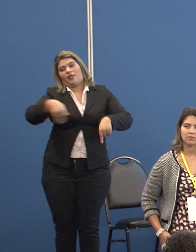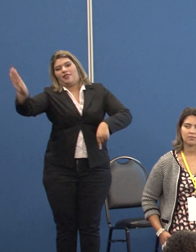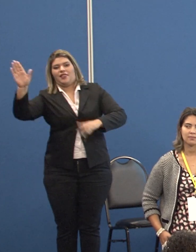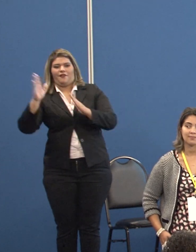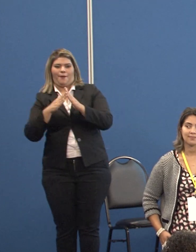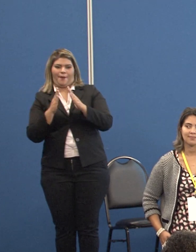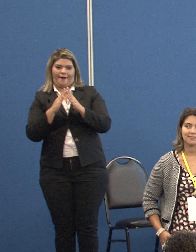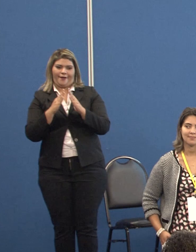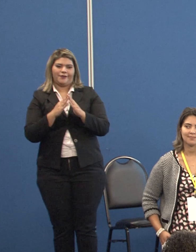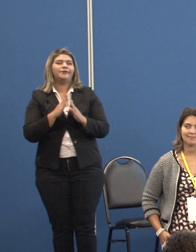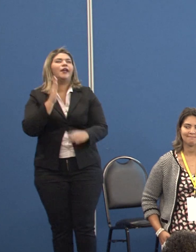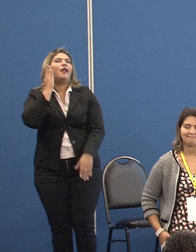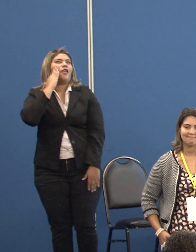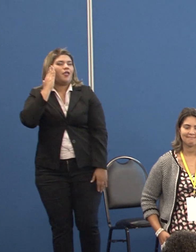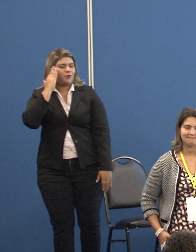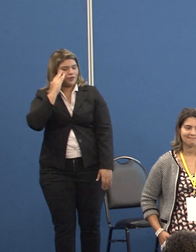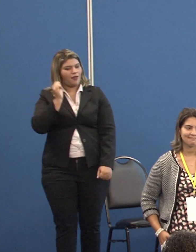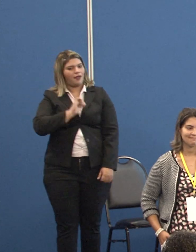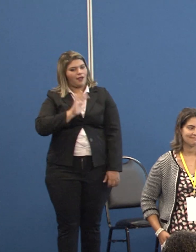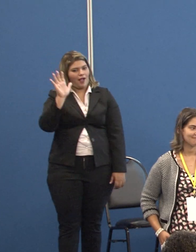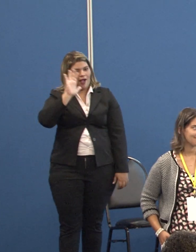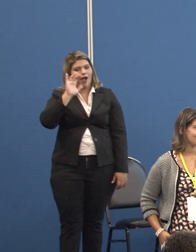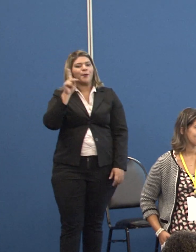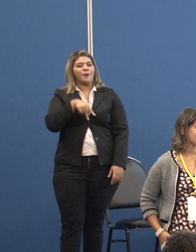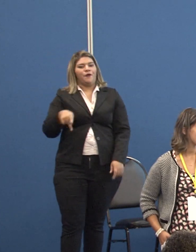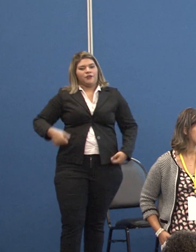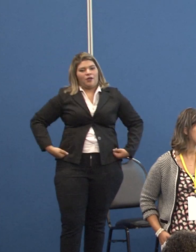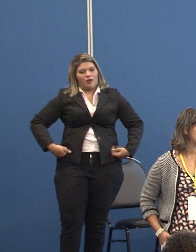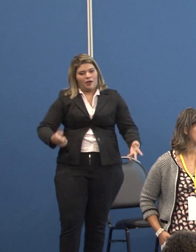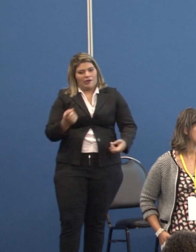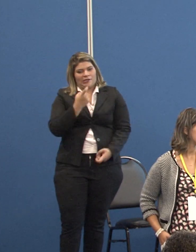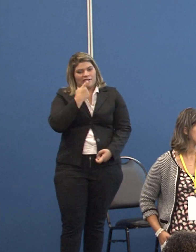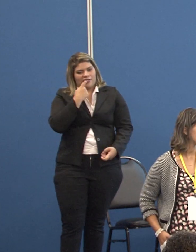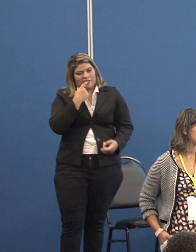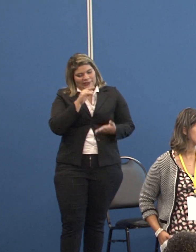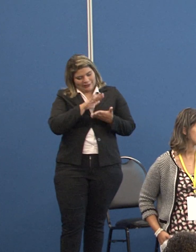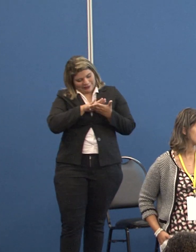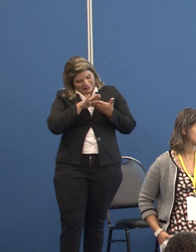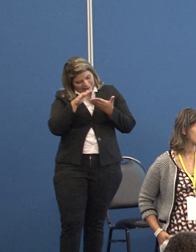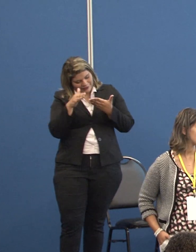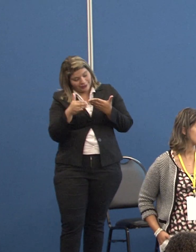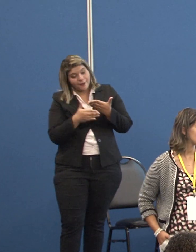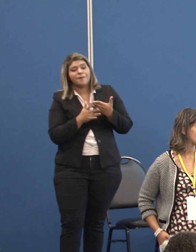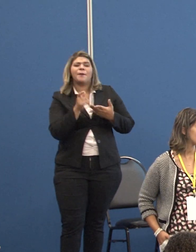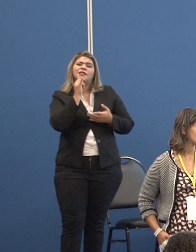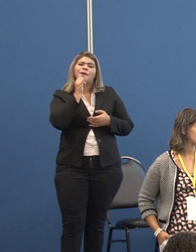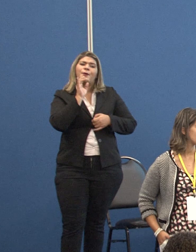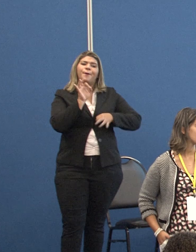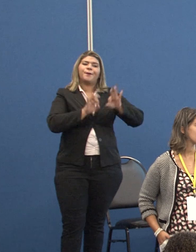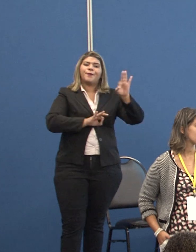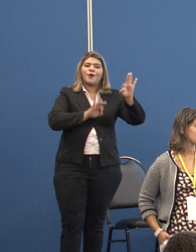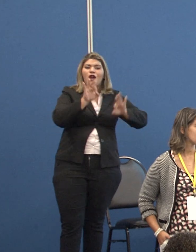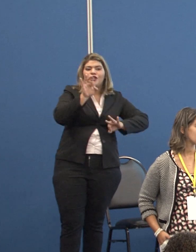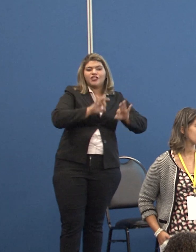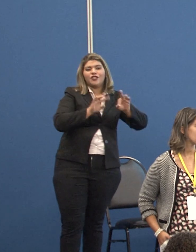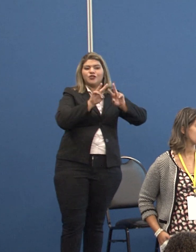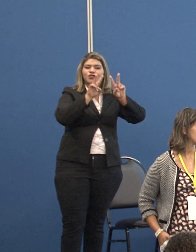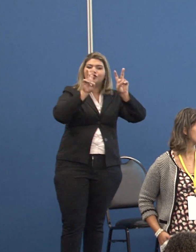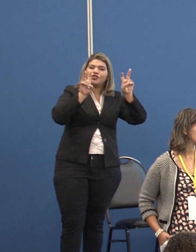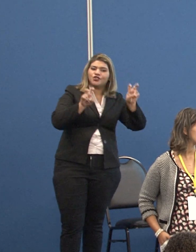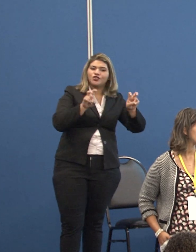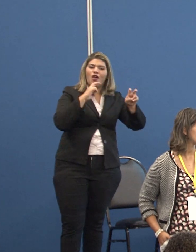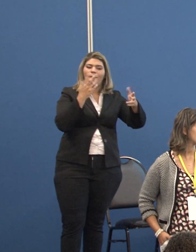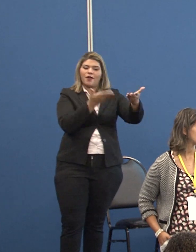custa caro a gente plastificar, mas assim, projetos que fazem menção aos gêneros literários, ciranda dos livros, e fazer